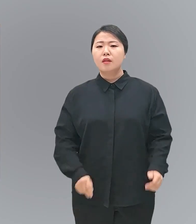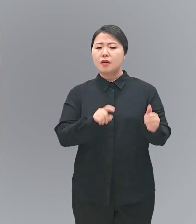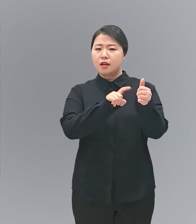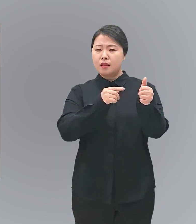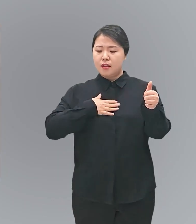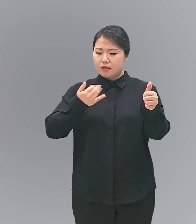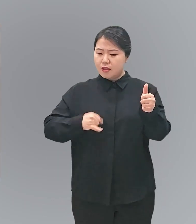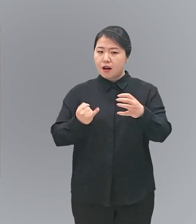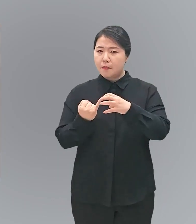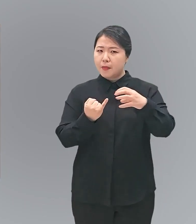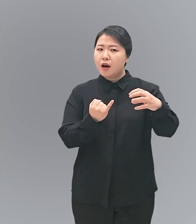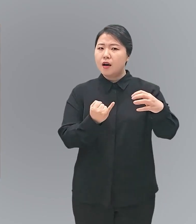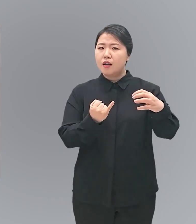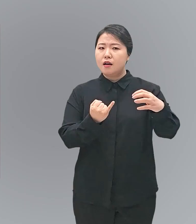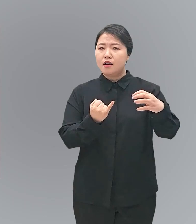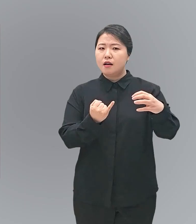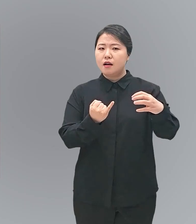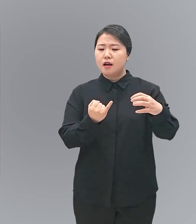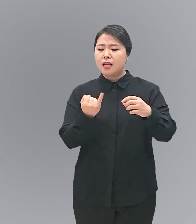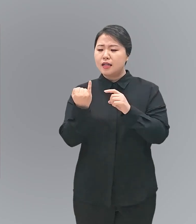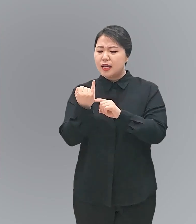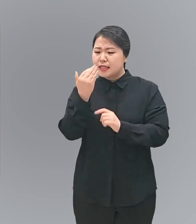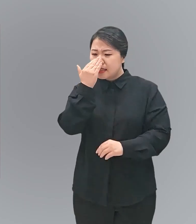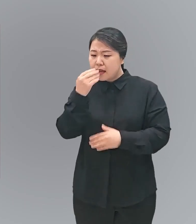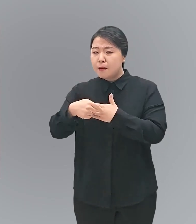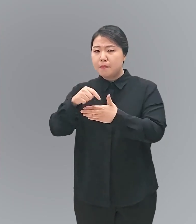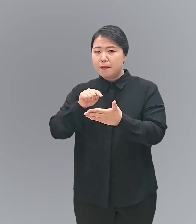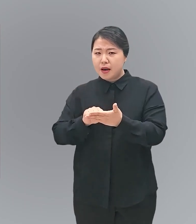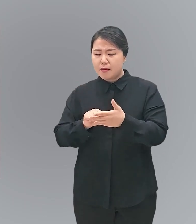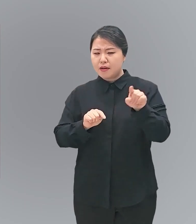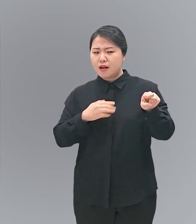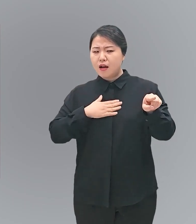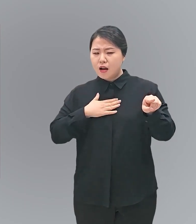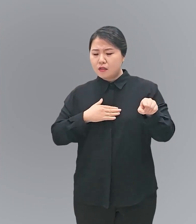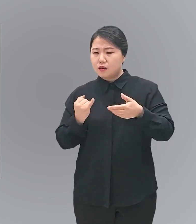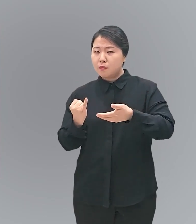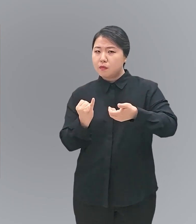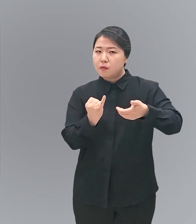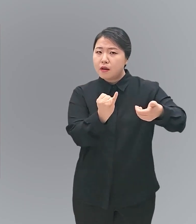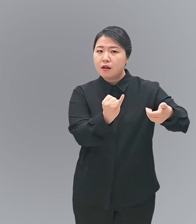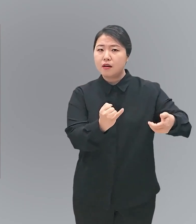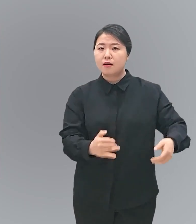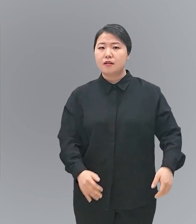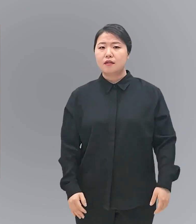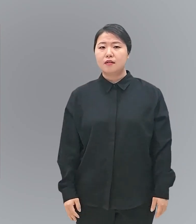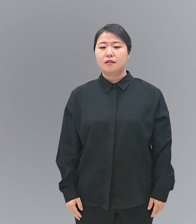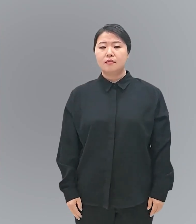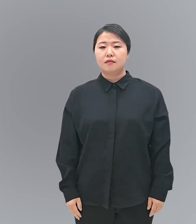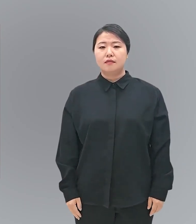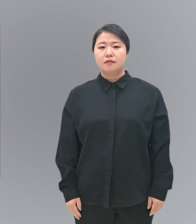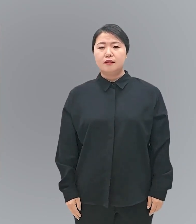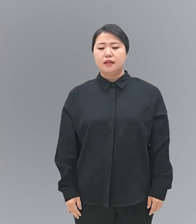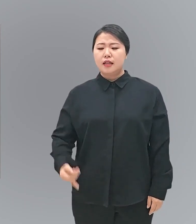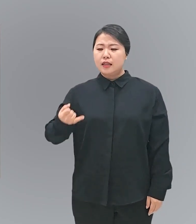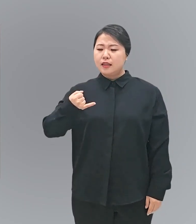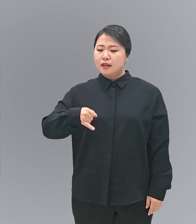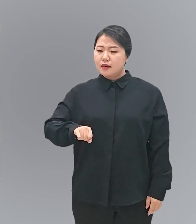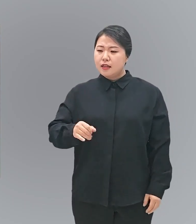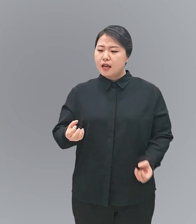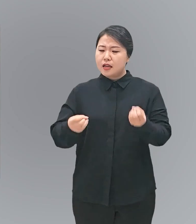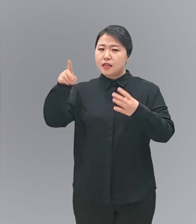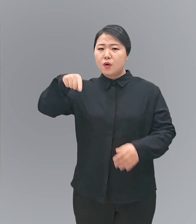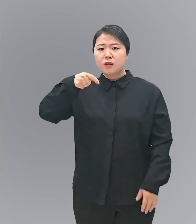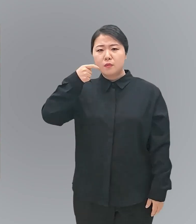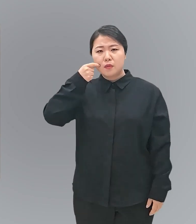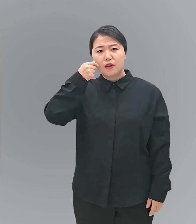그가 내 딸을 이용한 거야. 마니의 약한 마음을 이용해서 천천히 낚은 거야. 마니가 파티에 못 오는